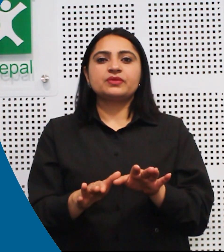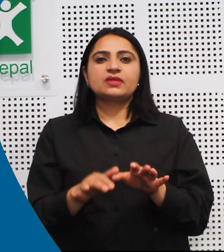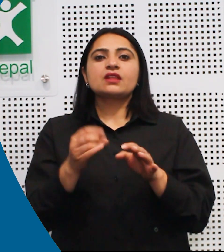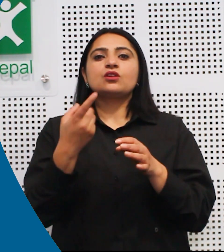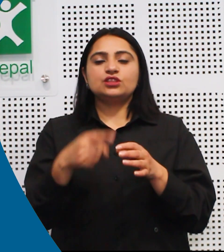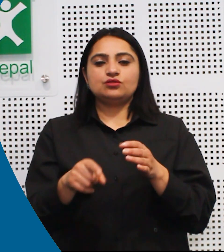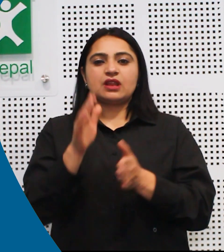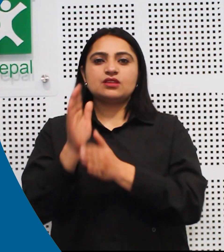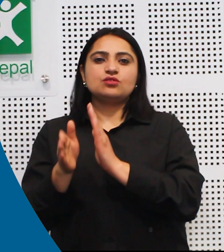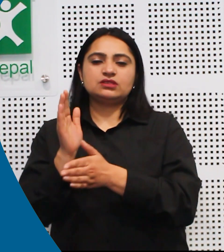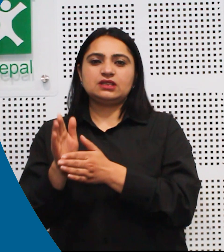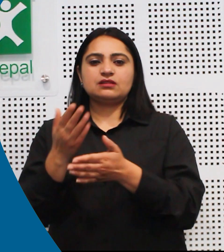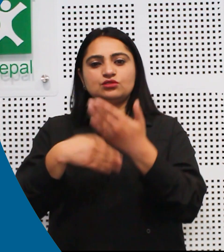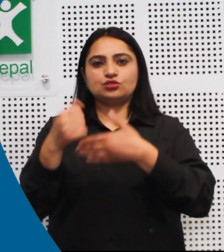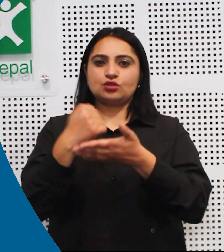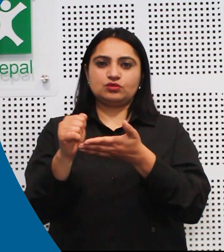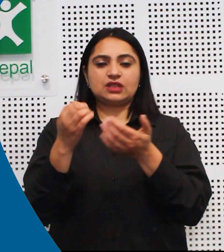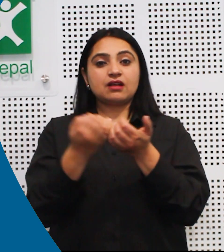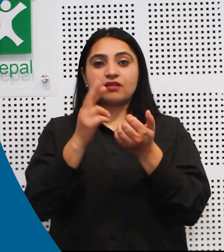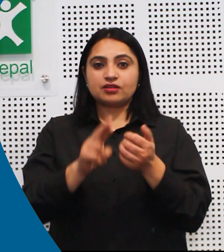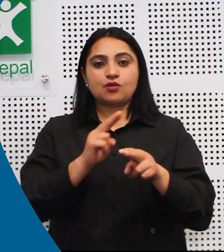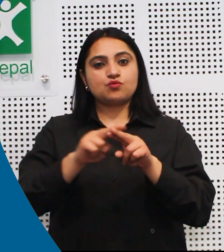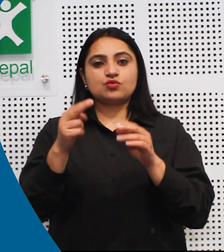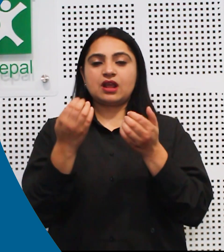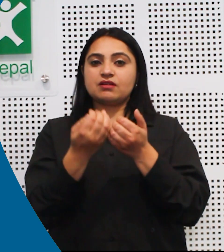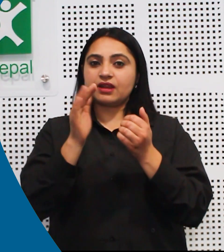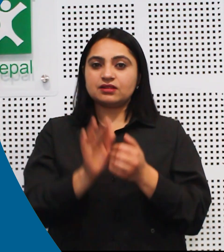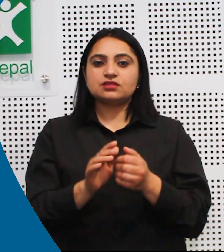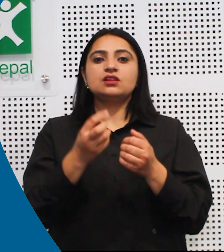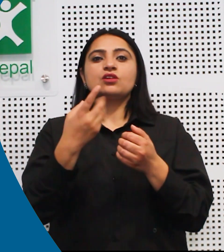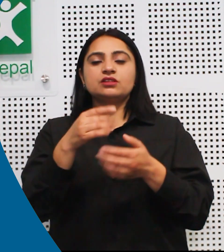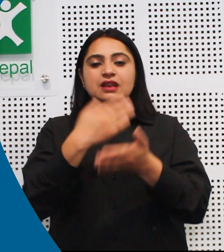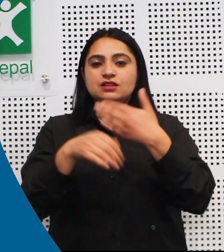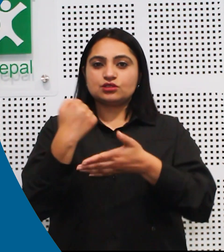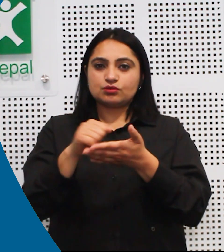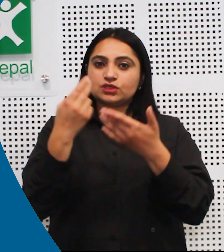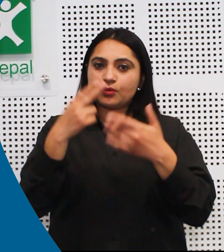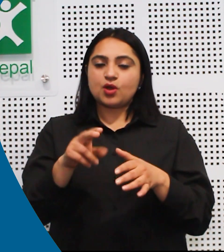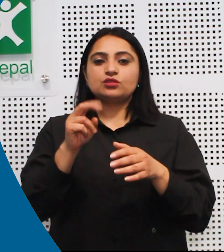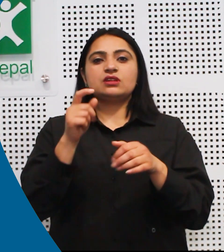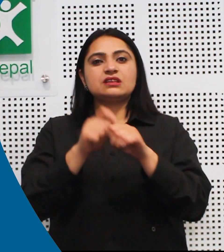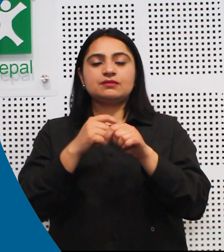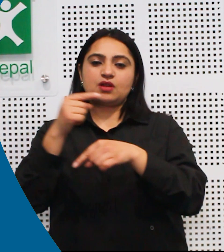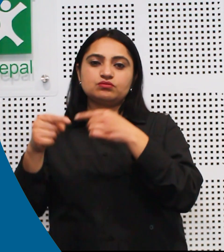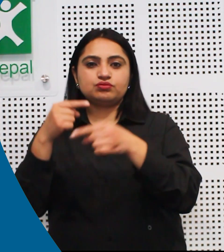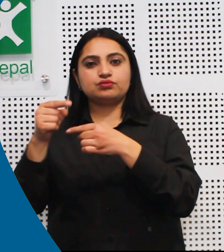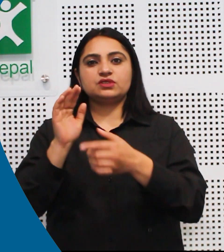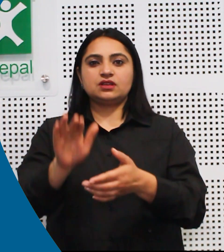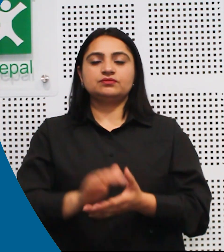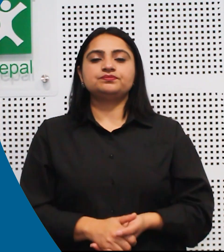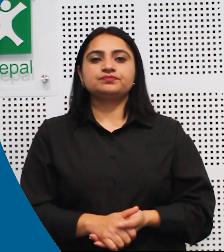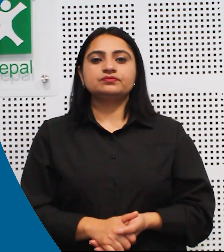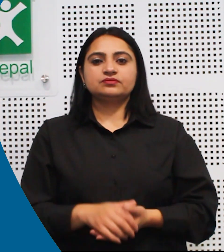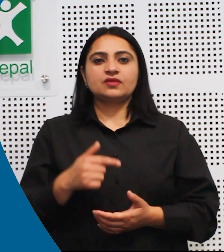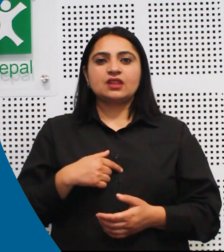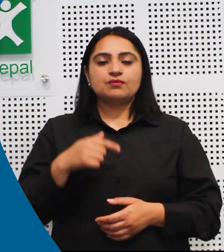कतिपय योजनाहरू सम्झौता गरेर सम्पन्न भइसकेका छन् भने कतिपय योजनाहरू सम्झौता भइसकेका छन् तर निर्माण क्रममा चाहिँ निरन्तर चलिरहेको छ।